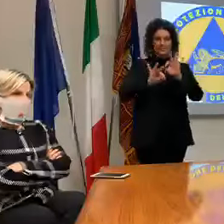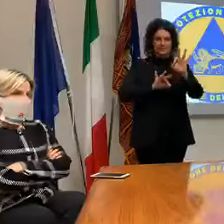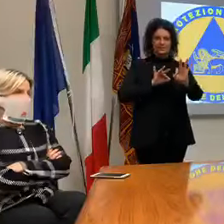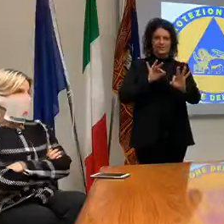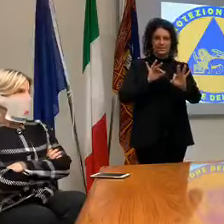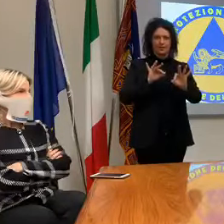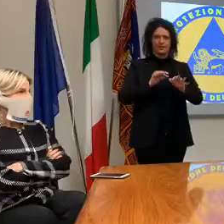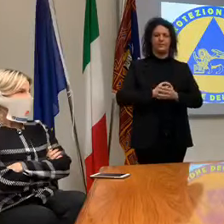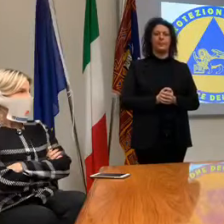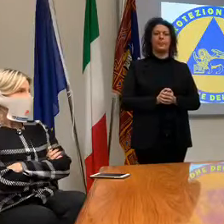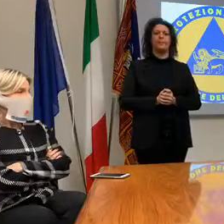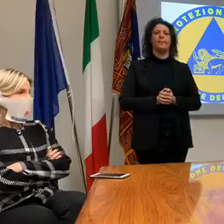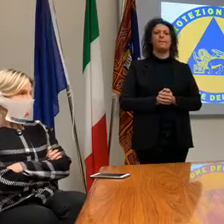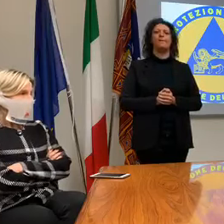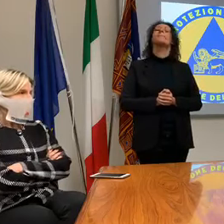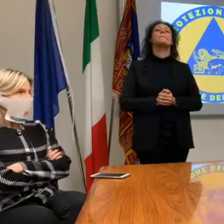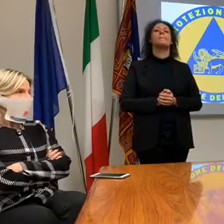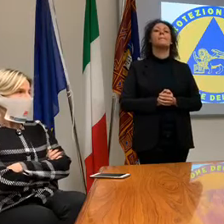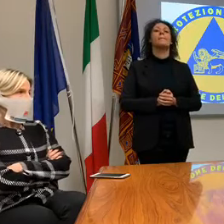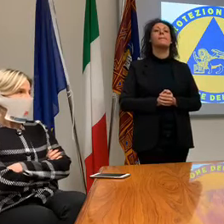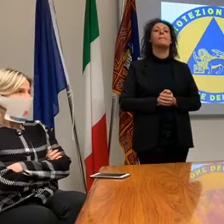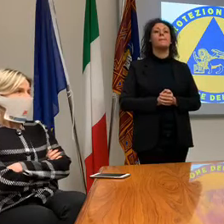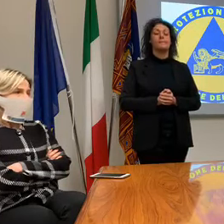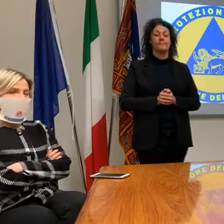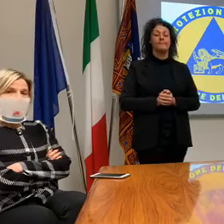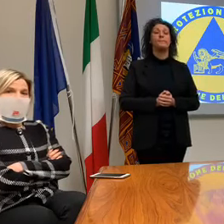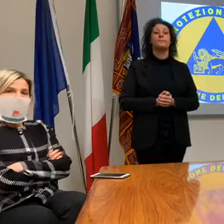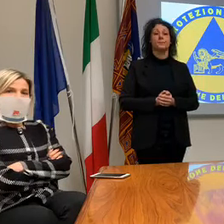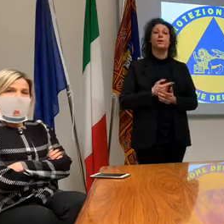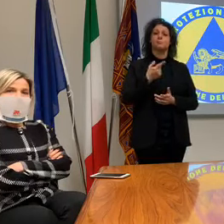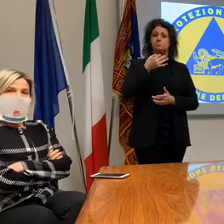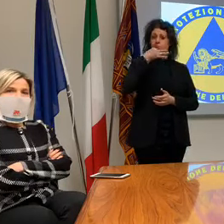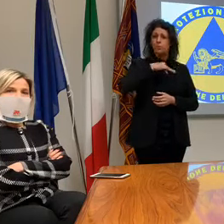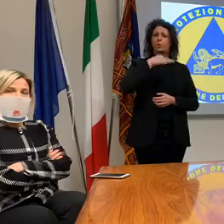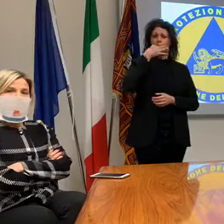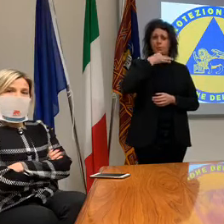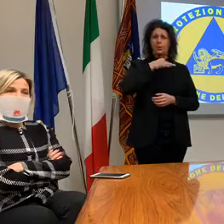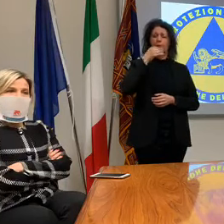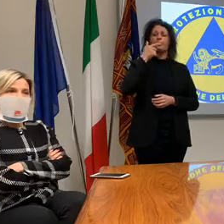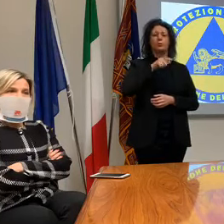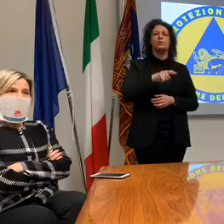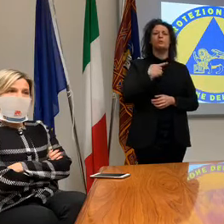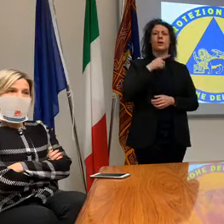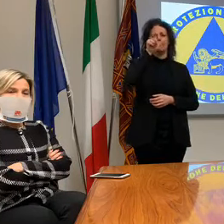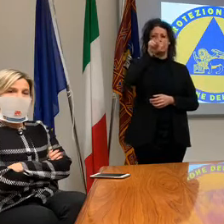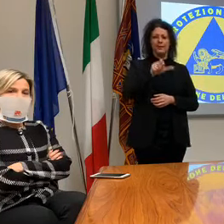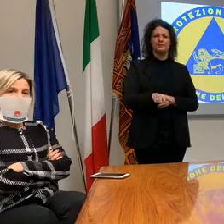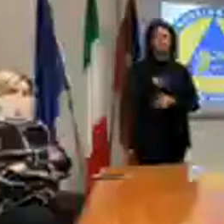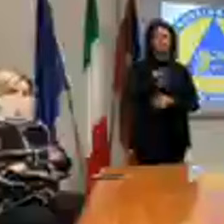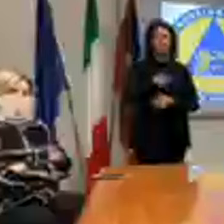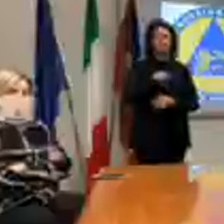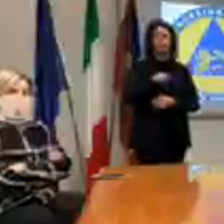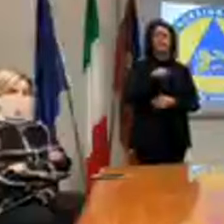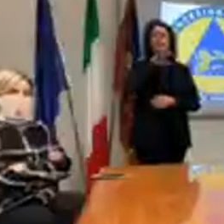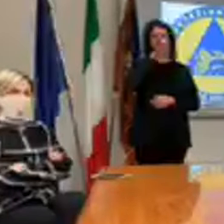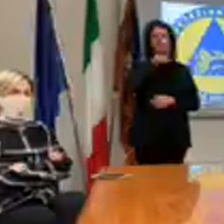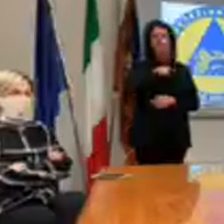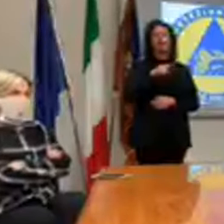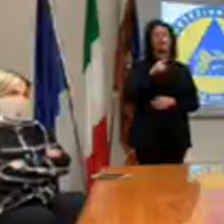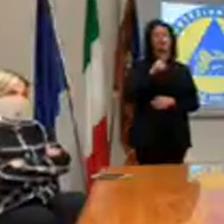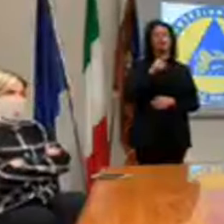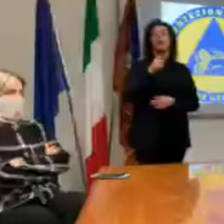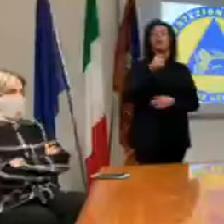noi per un disabile al 100% che aveva bisogno della badante per essere allettato la sera e alzato al mattino, e